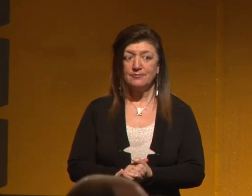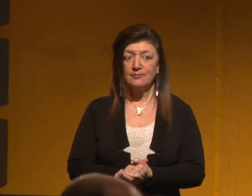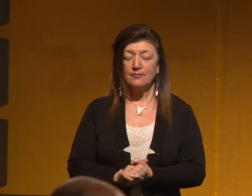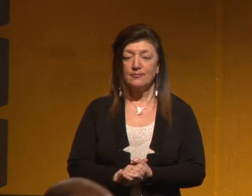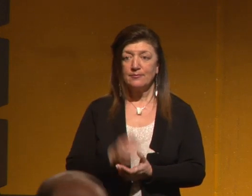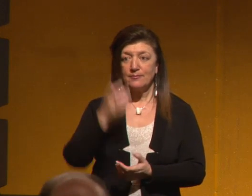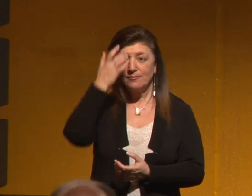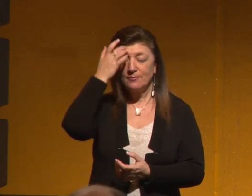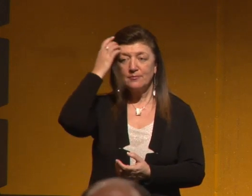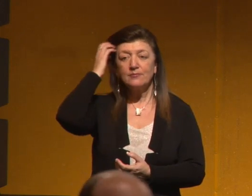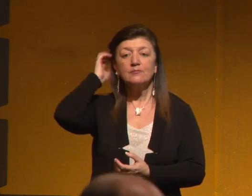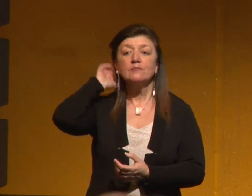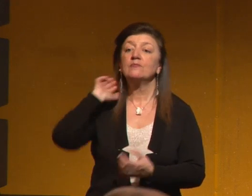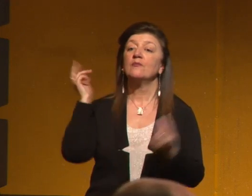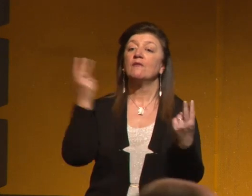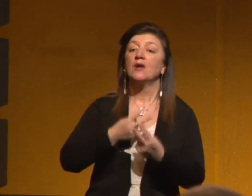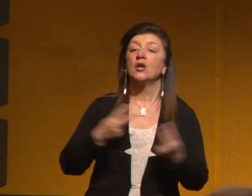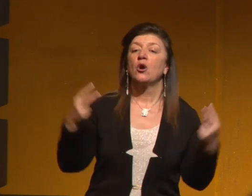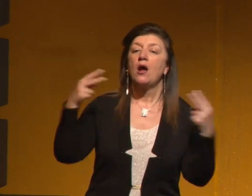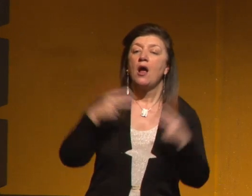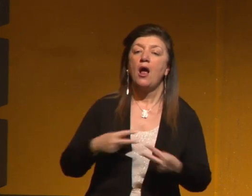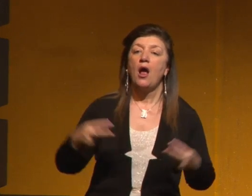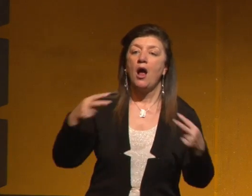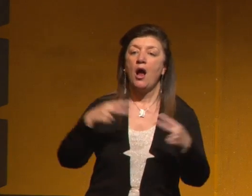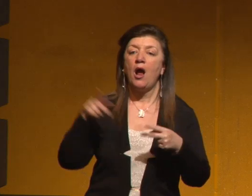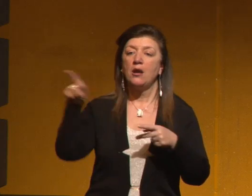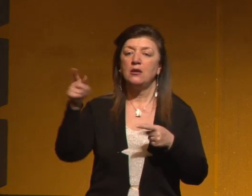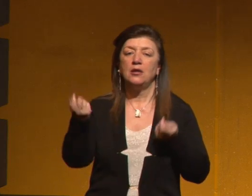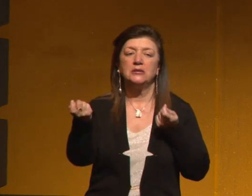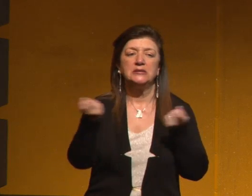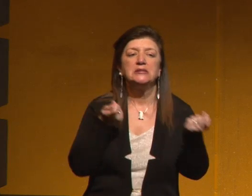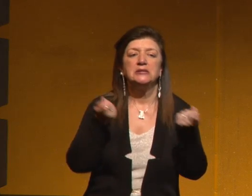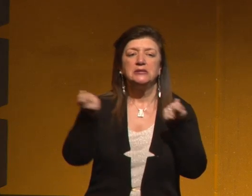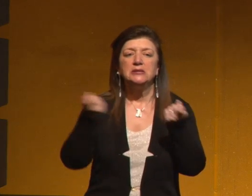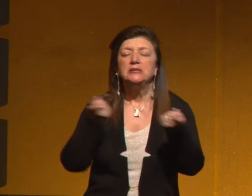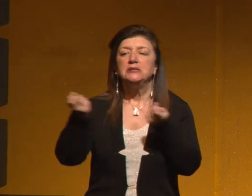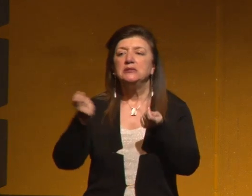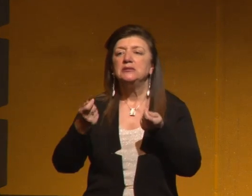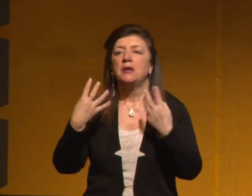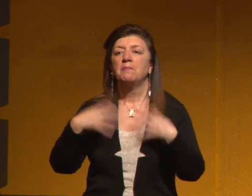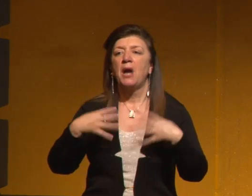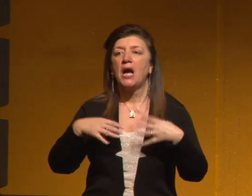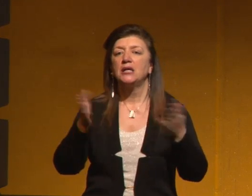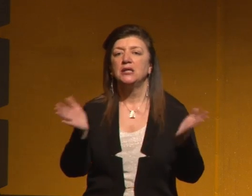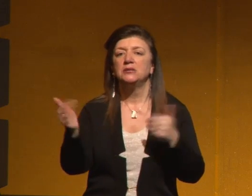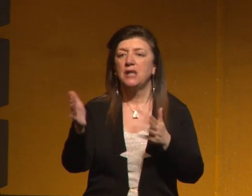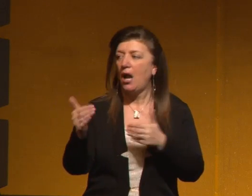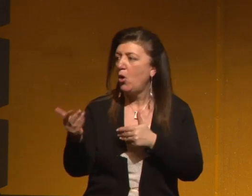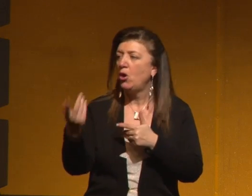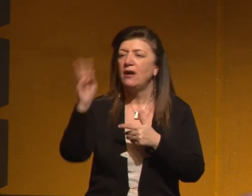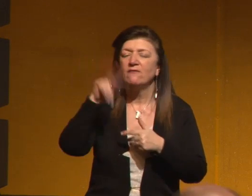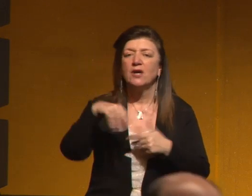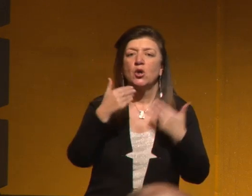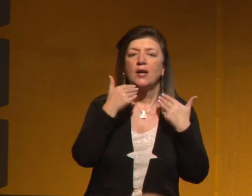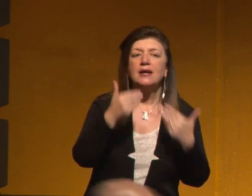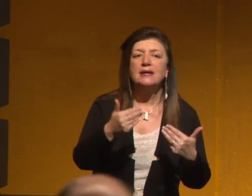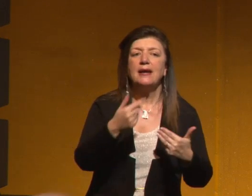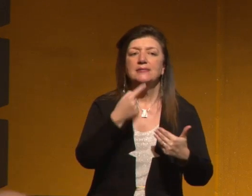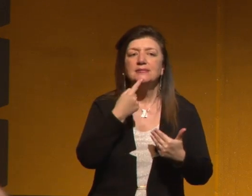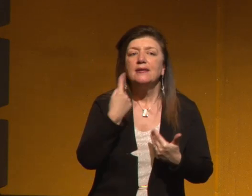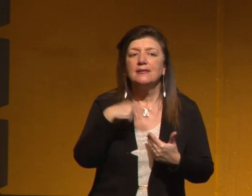che per anni hanno condotto la complessa macchina del salone è un grazie anche a chi negli anni ha rappresentato le istruzioni che oggi